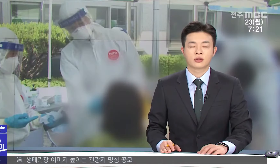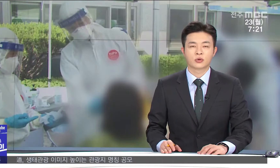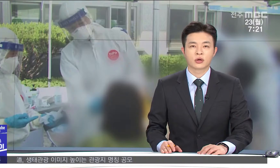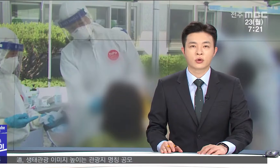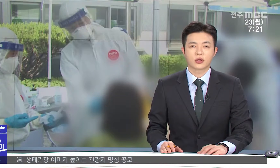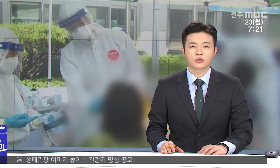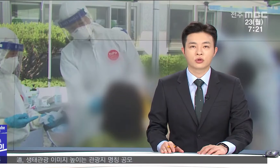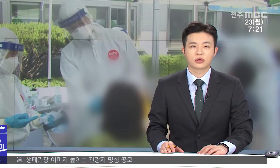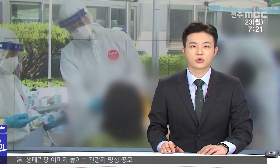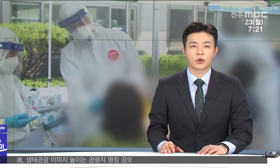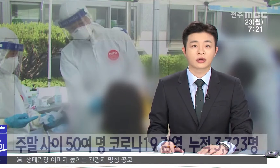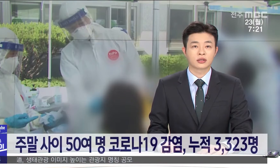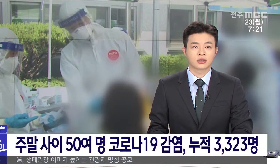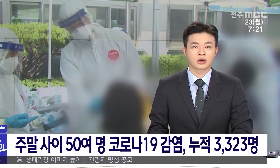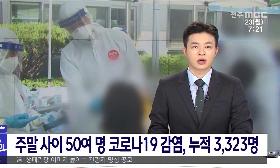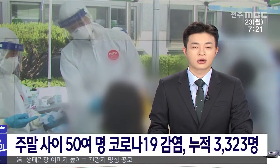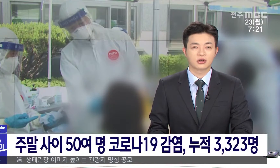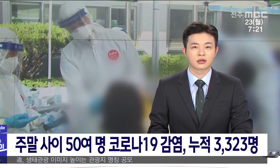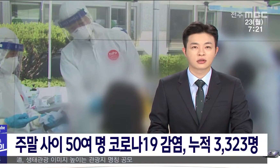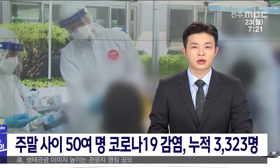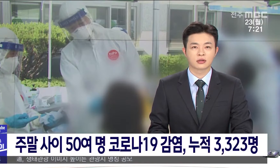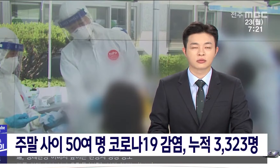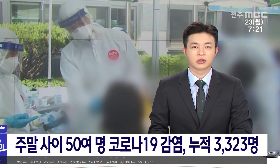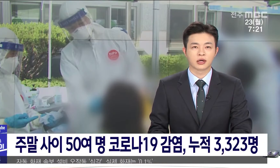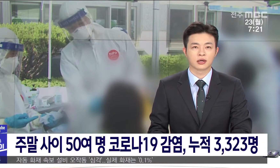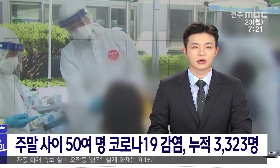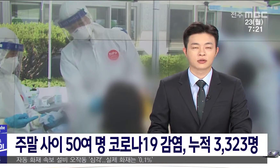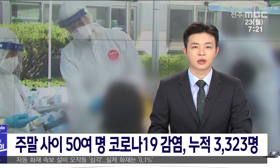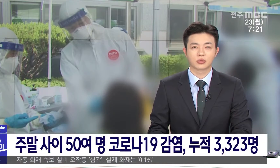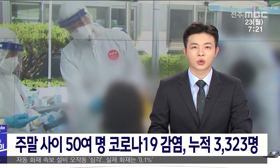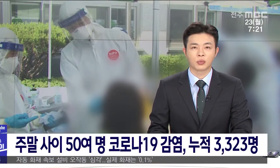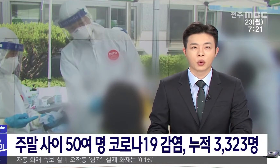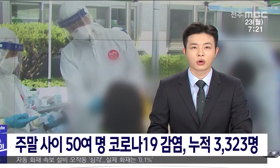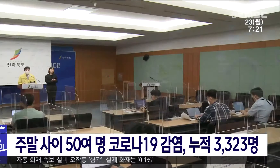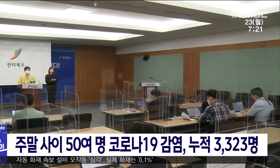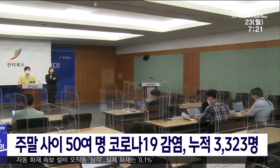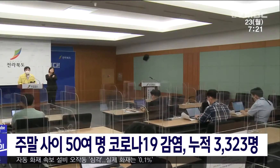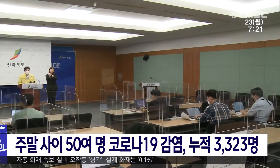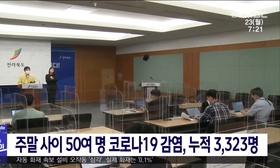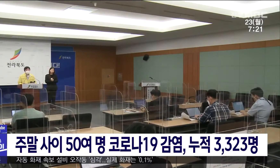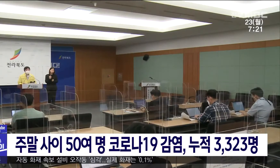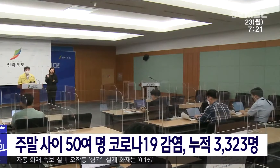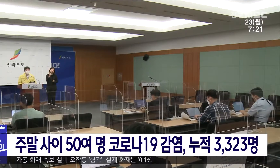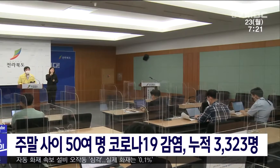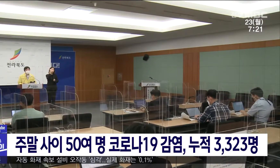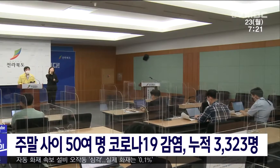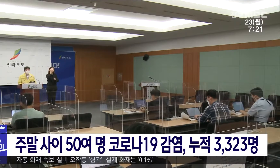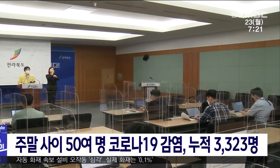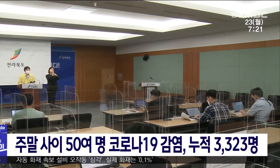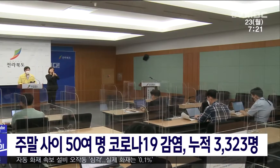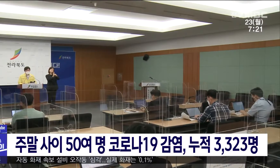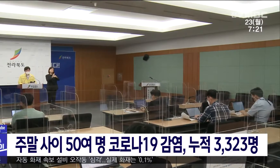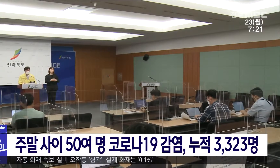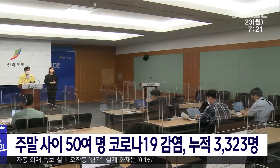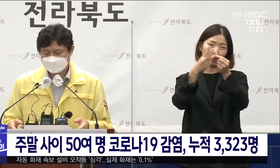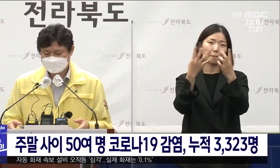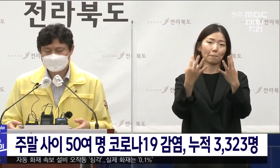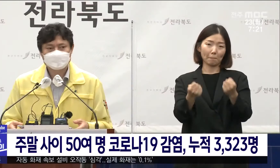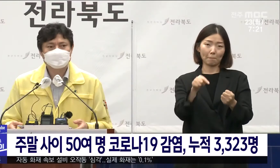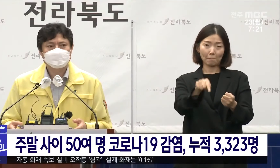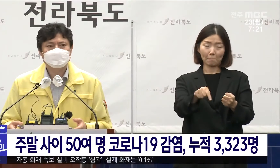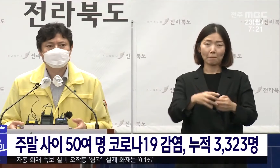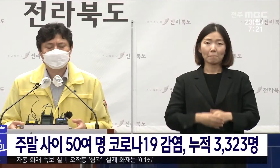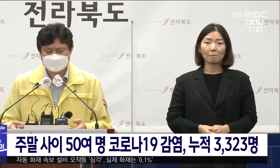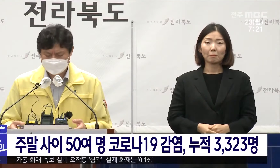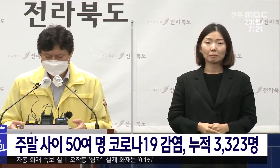주말 사이 톤의 콜은 알고 신규 확진 자가 크게 증가했습니다 전라북도 보건당국에 따르면 익산의 한 고등학교에서 학생의